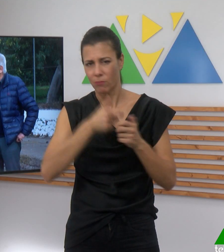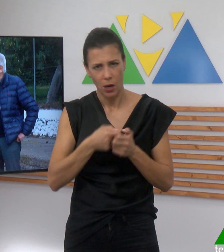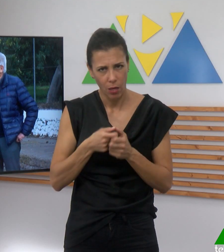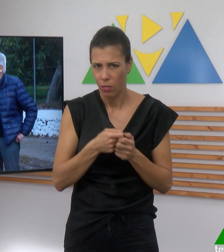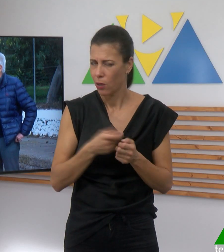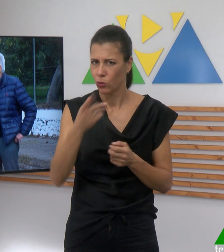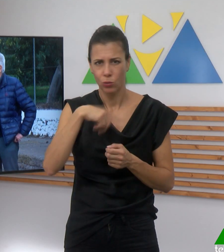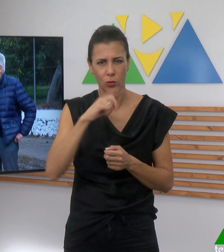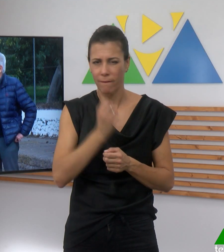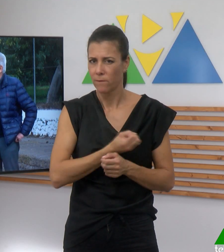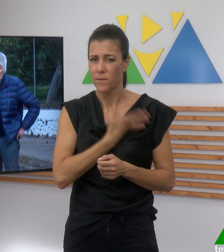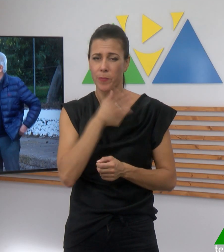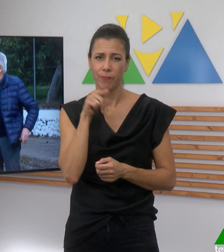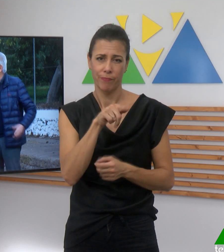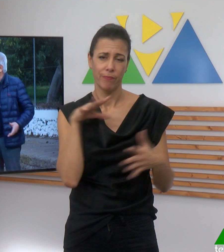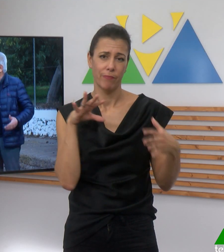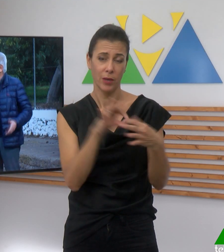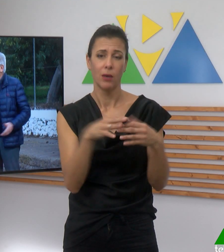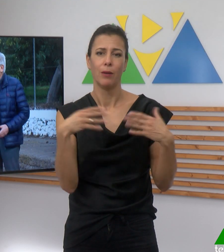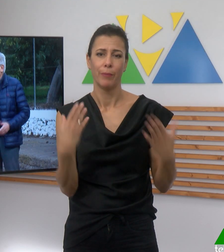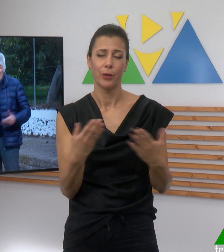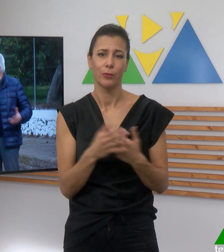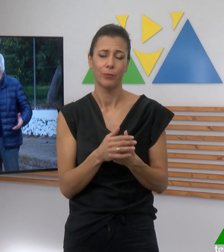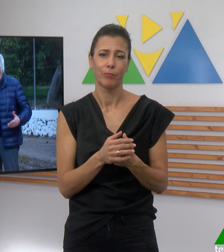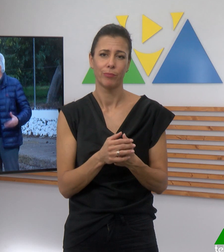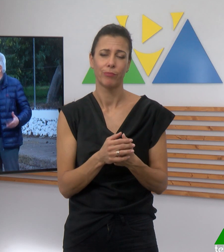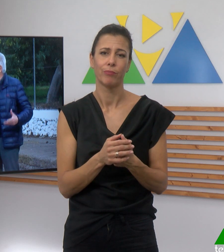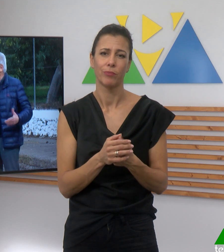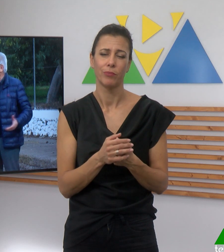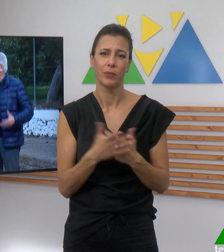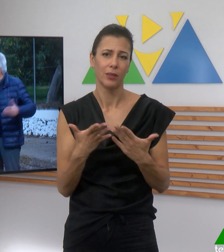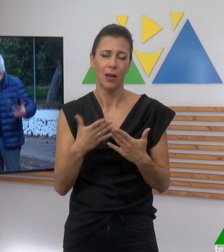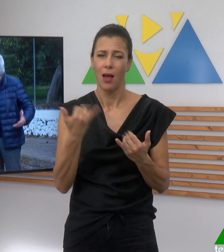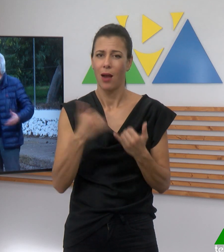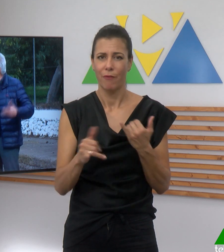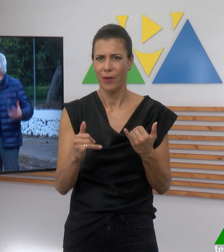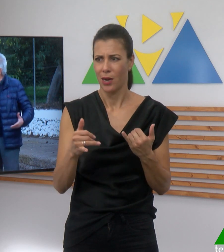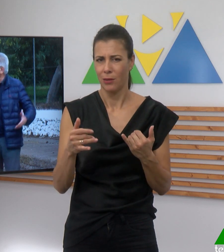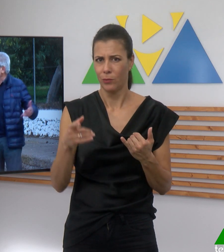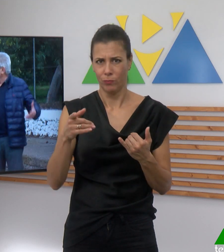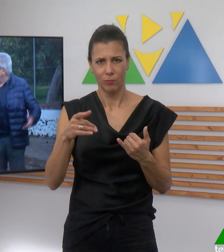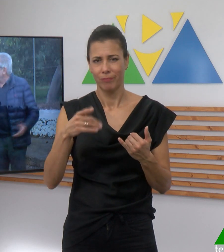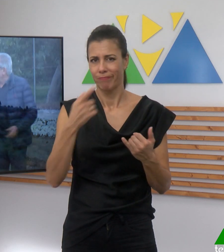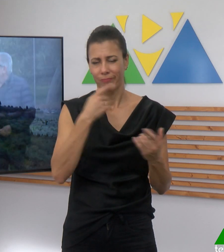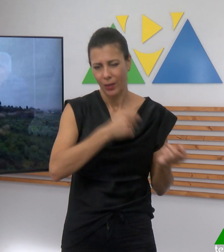venerado hasta tal punto de que eh tienen toda una ceremonia para llevárselo a motril